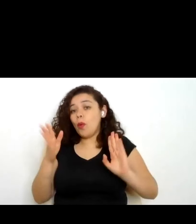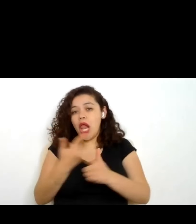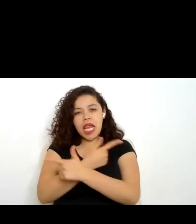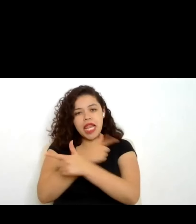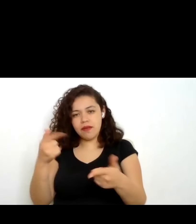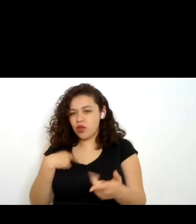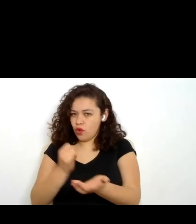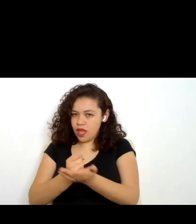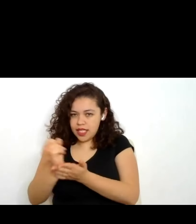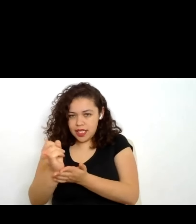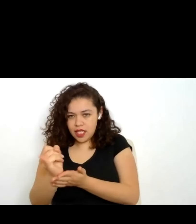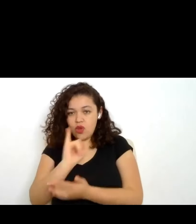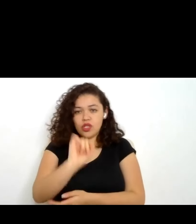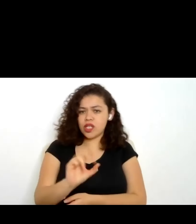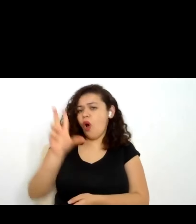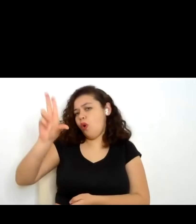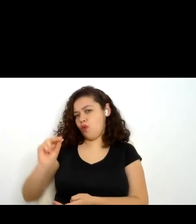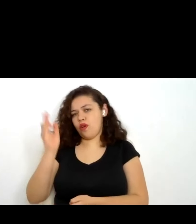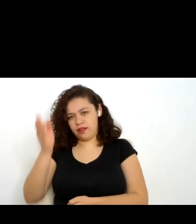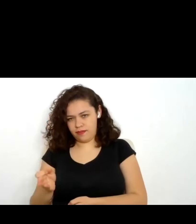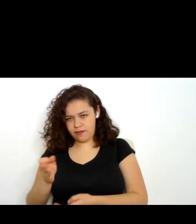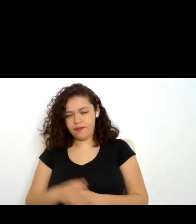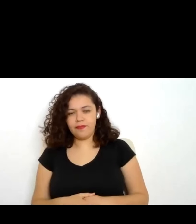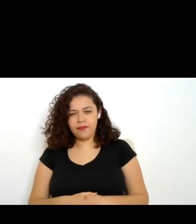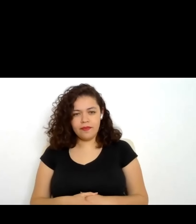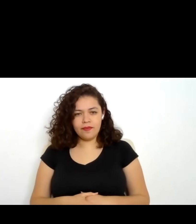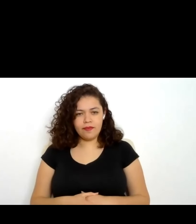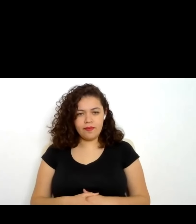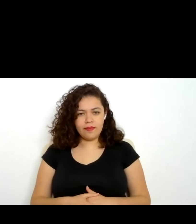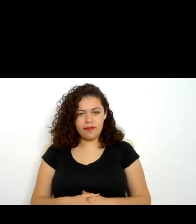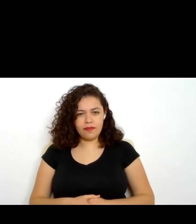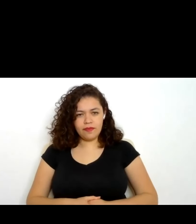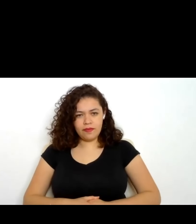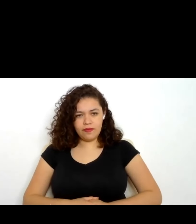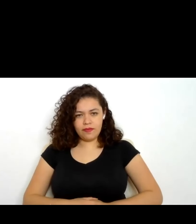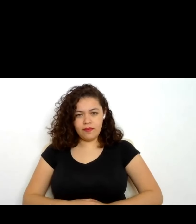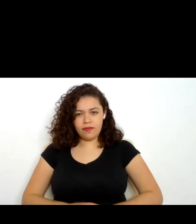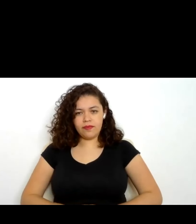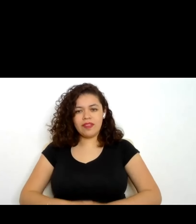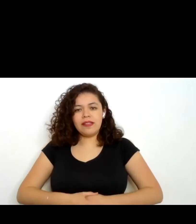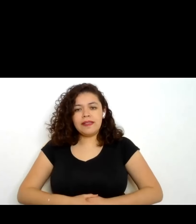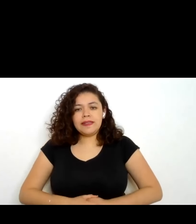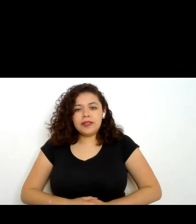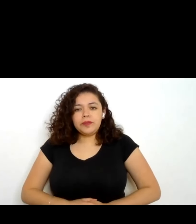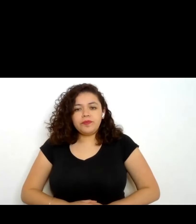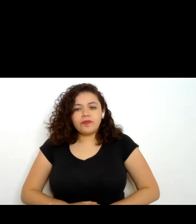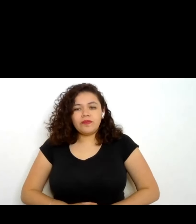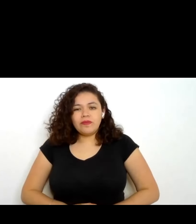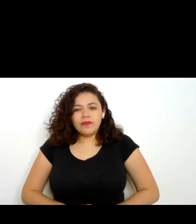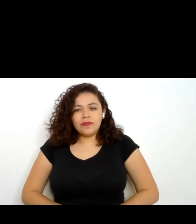el titular puede autorizarlas o no autorizarlas. Y bueno, a eso se refiere